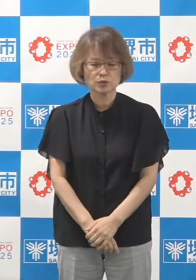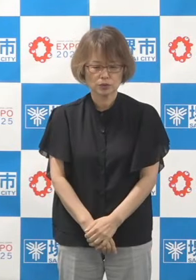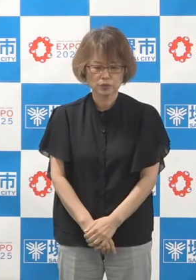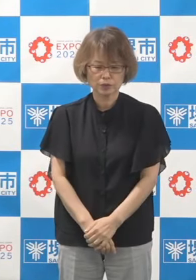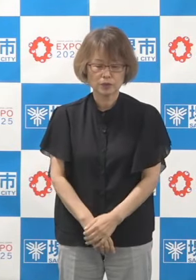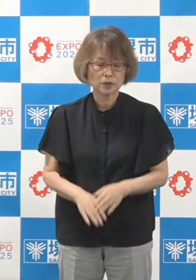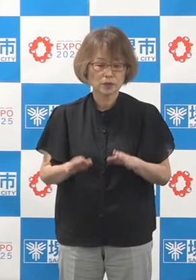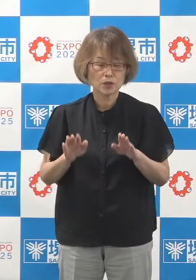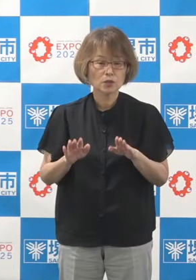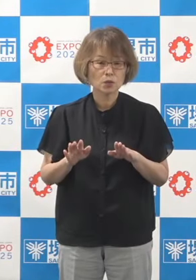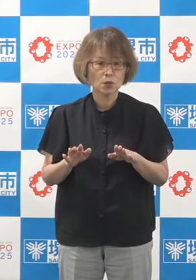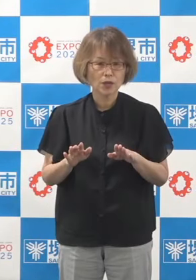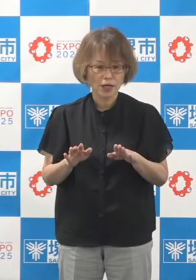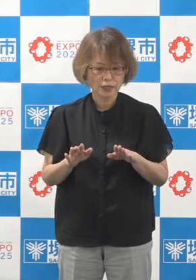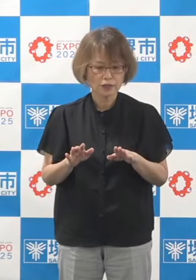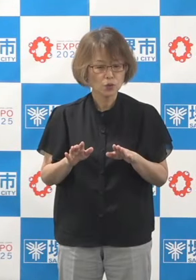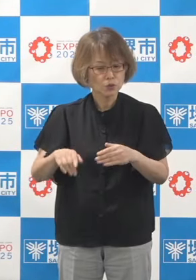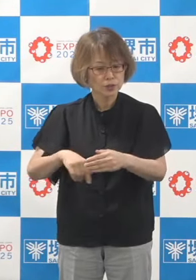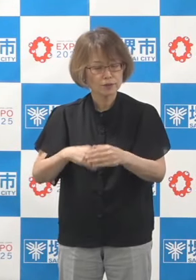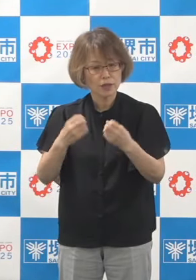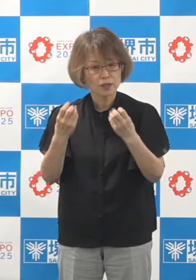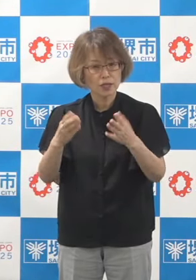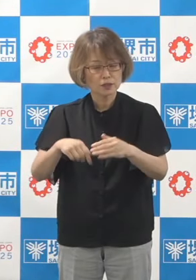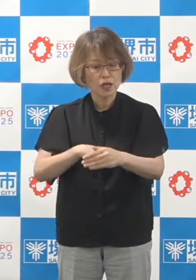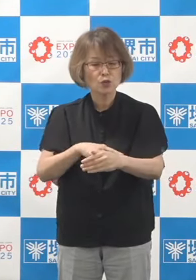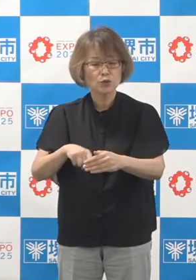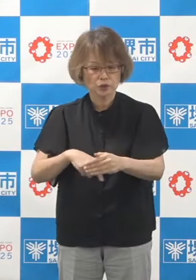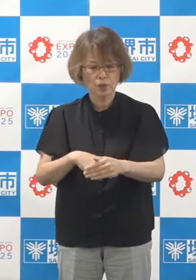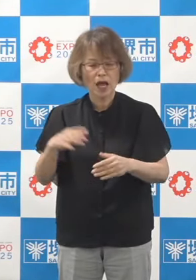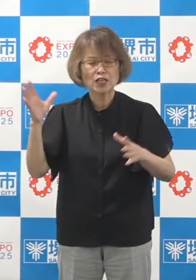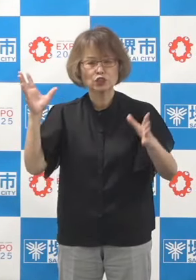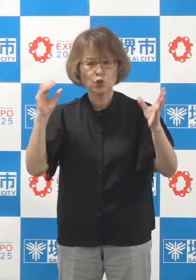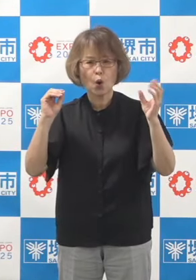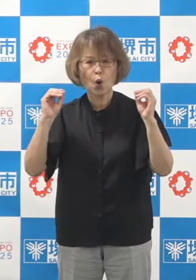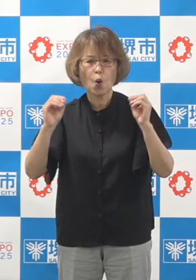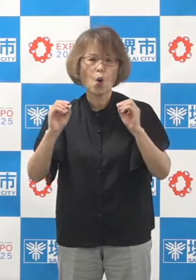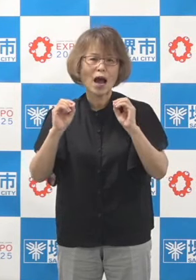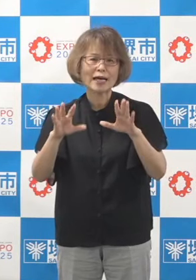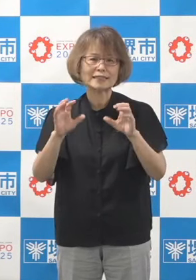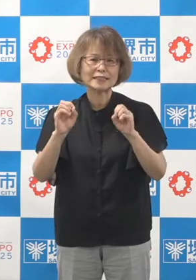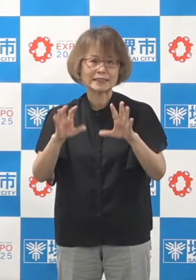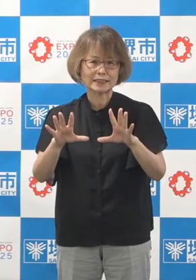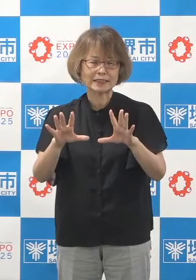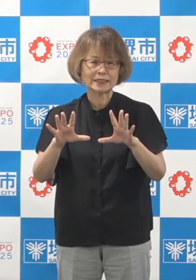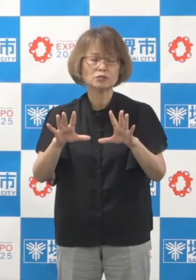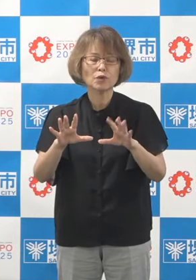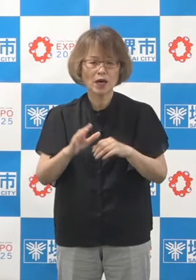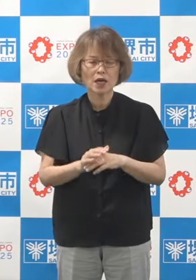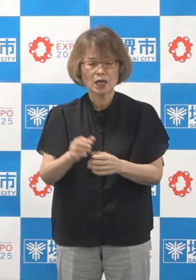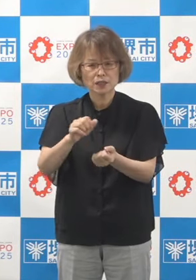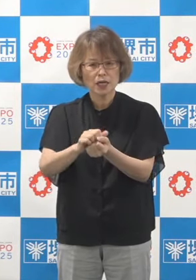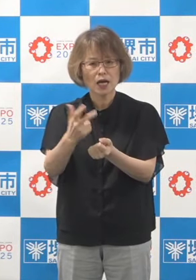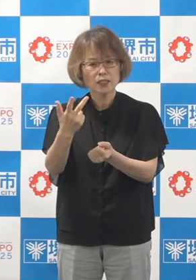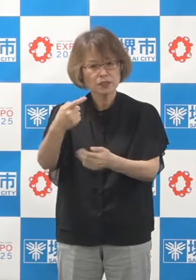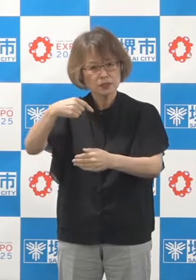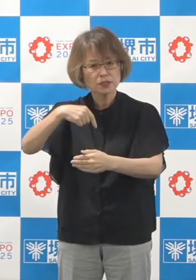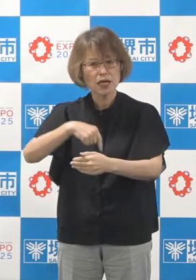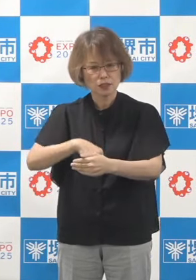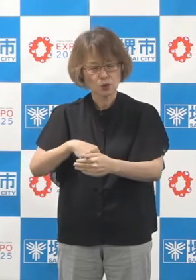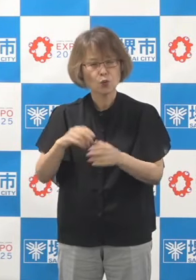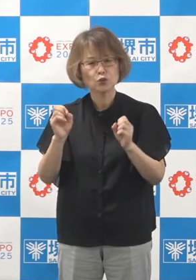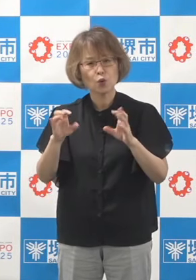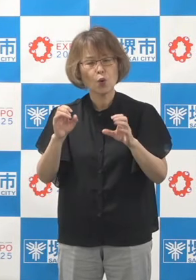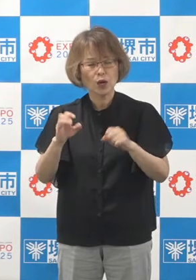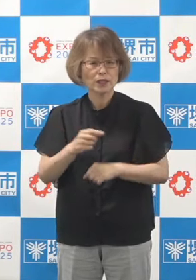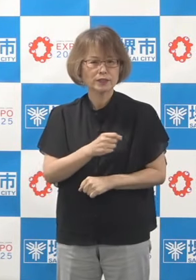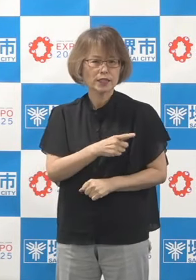今回大きな内容としましては、情報発信についてもこれまで市内での情報発信というのは積